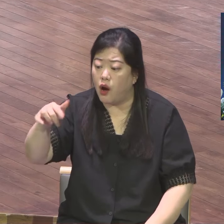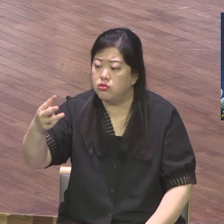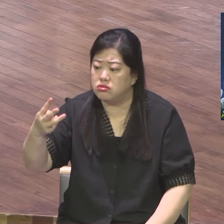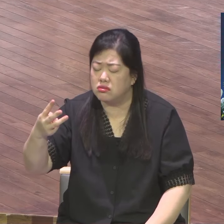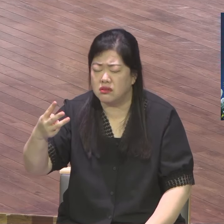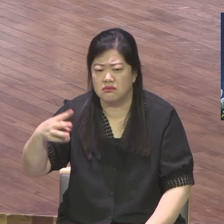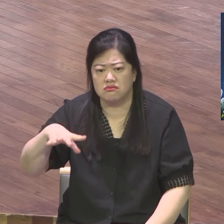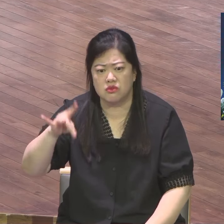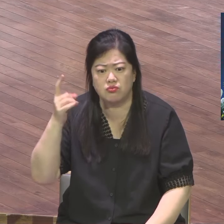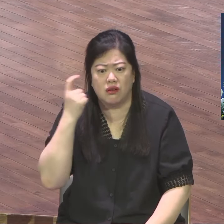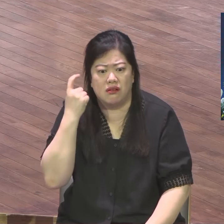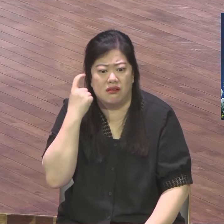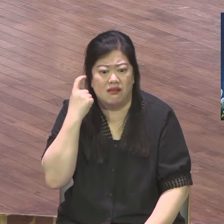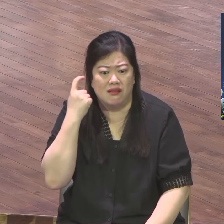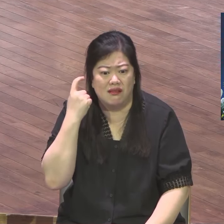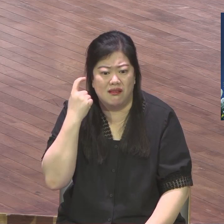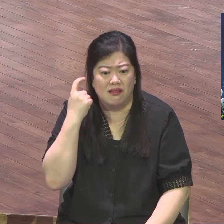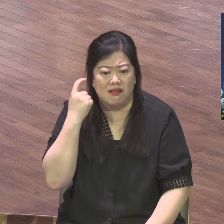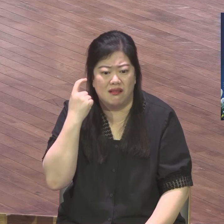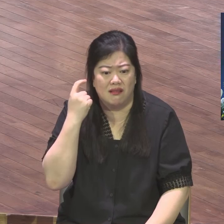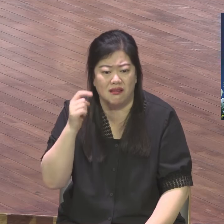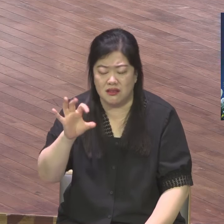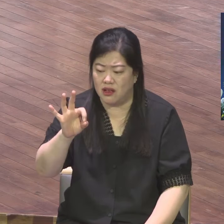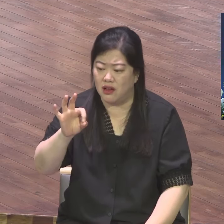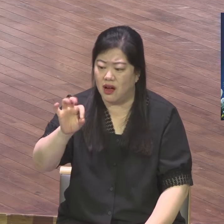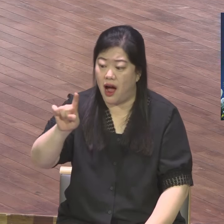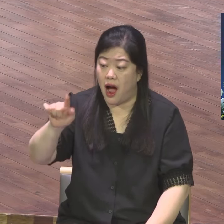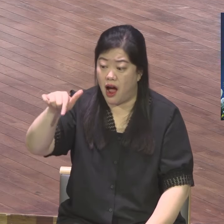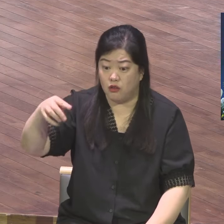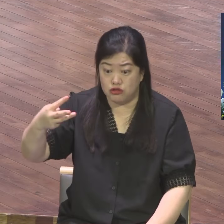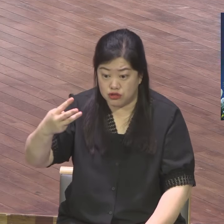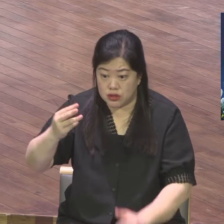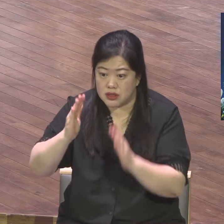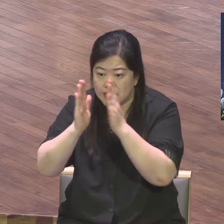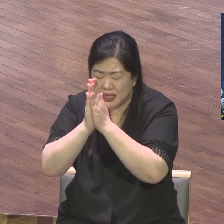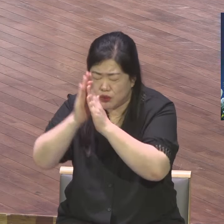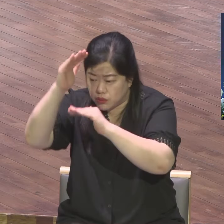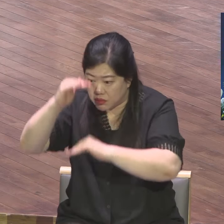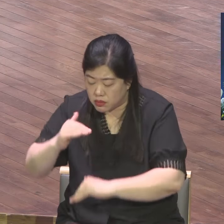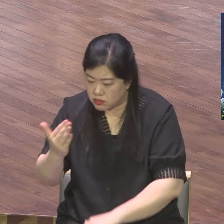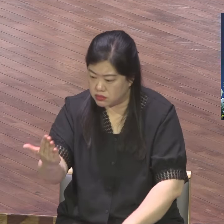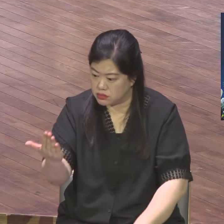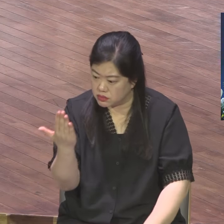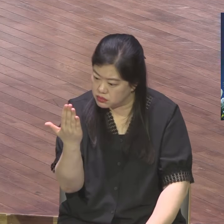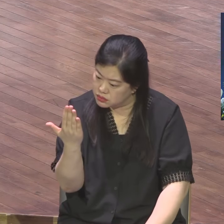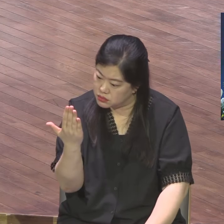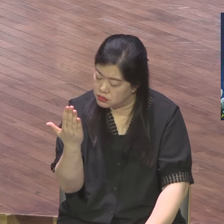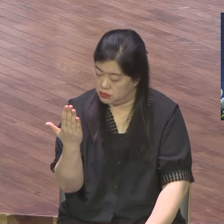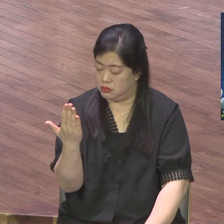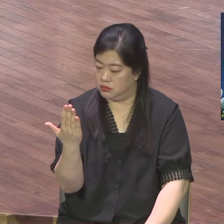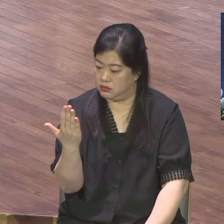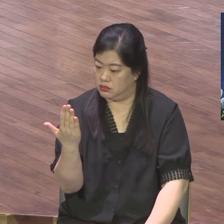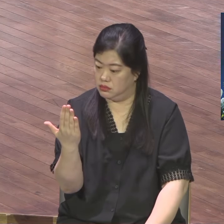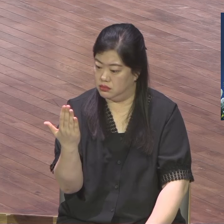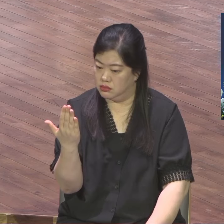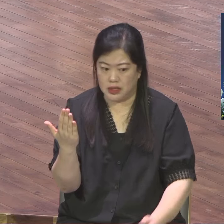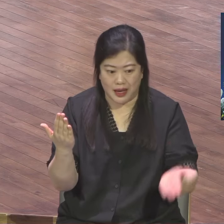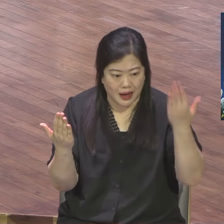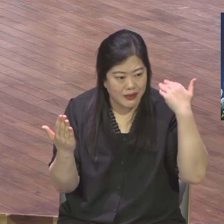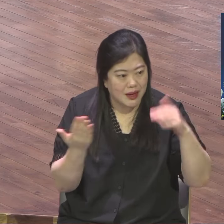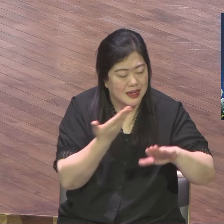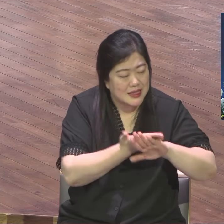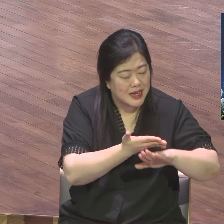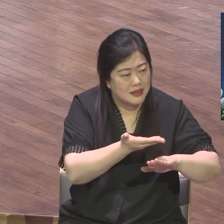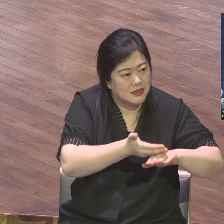그런데 아굴의 기도는 달랐어요. 아굴의 기도는 달라요. 구약 시대의 분위기와는 전혀 거리가 먼 기도